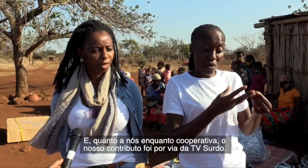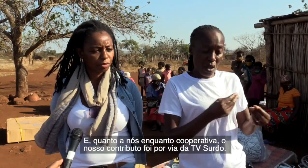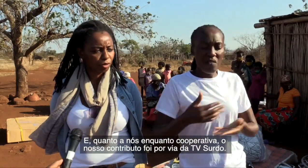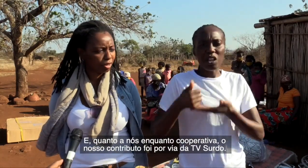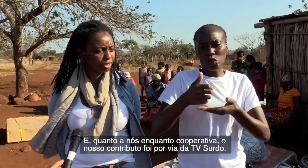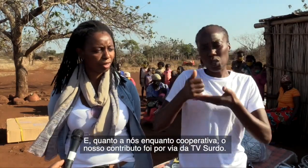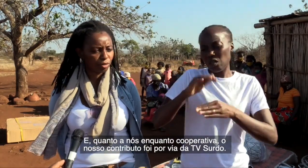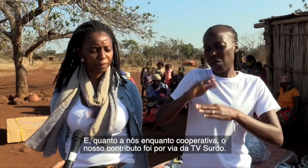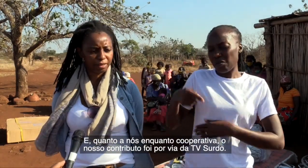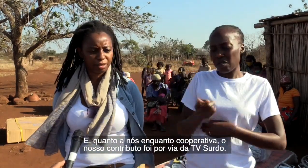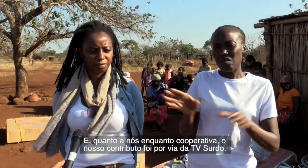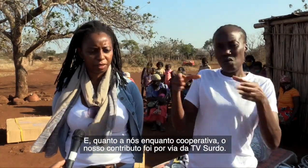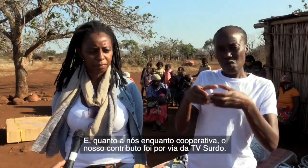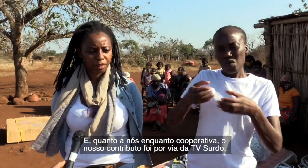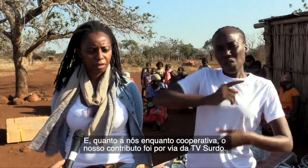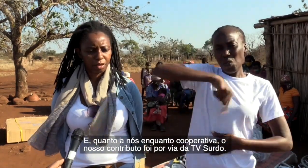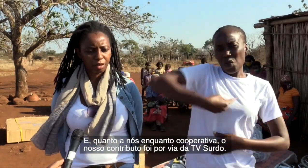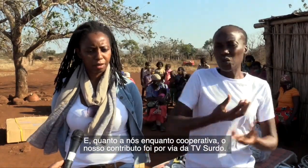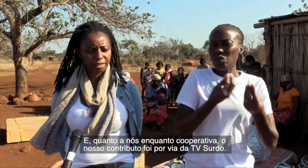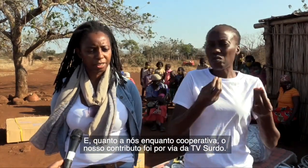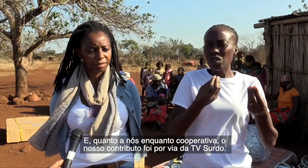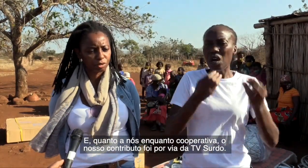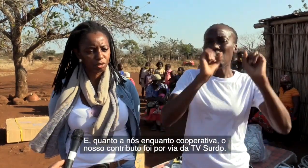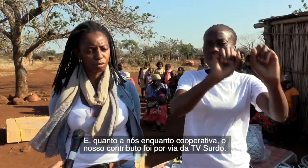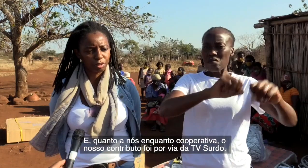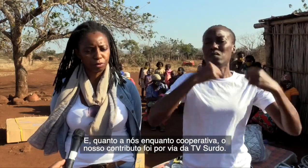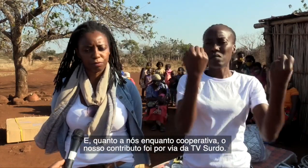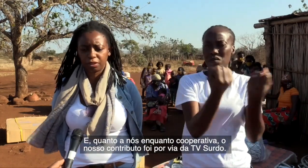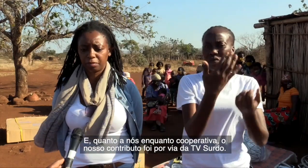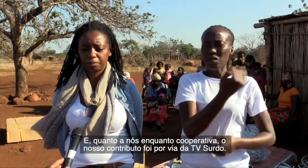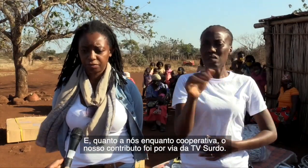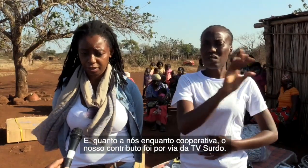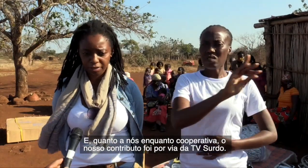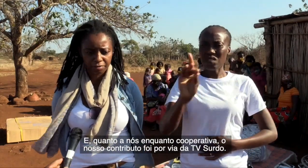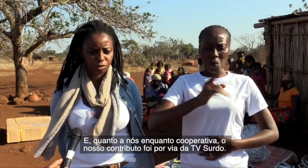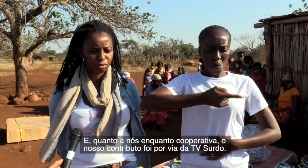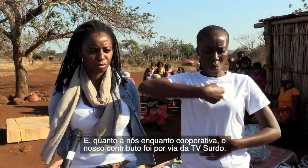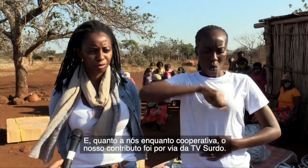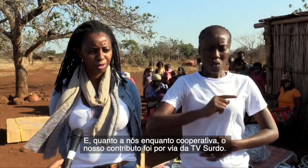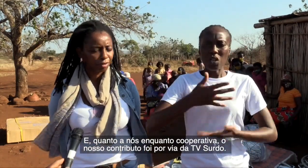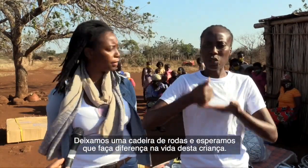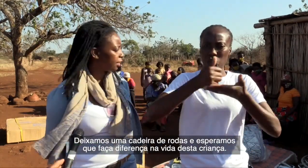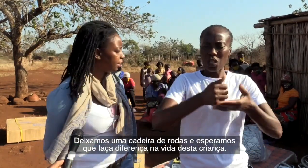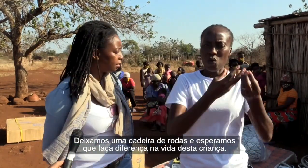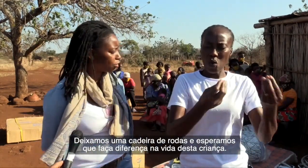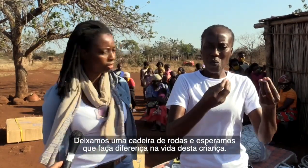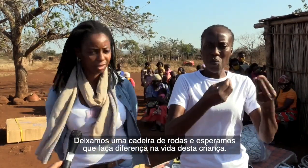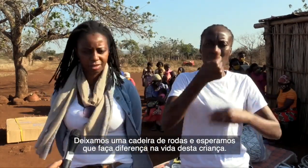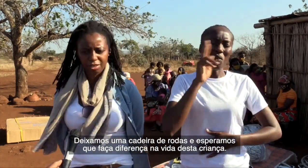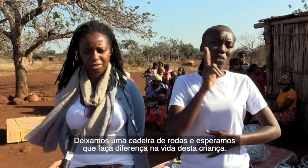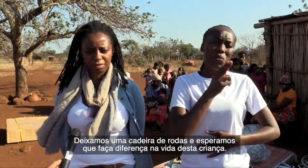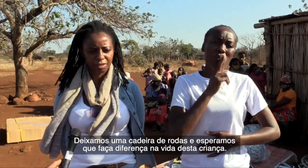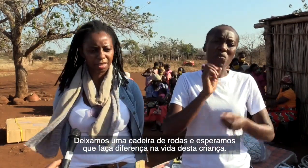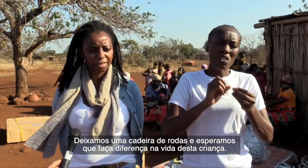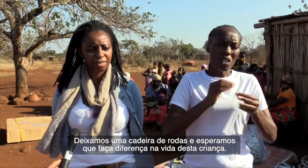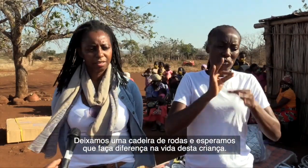E quanto a nós, enquanto cooperativa, desta vez o nosso contributo foi também por via da TV Surdo, que foi a cadeira de rodas que